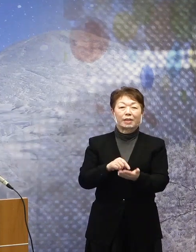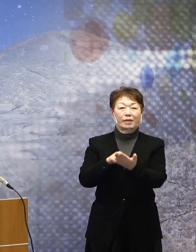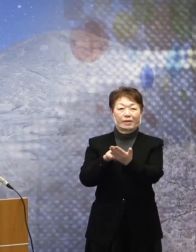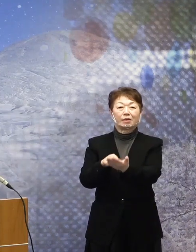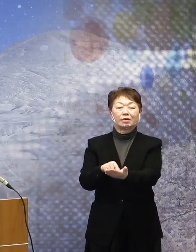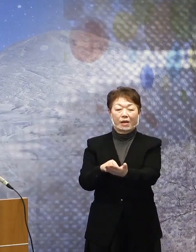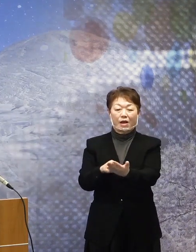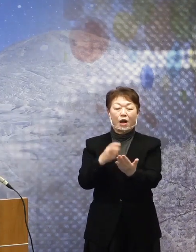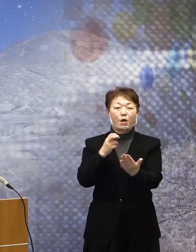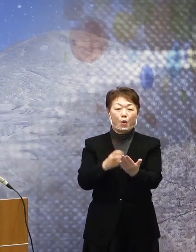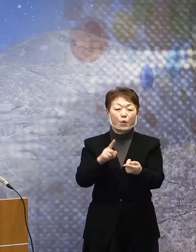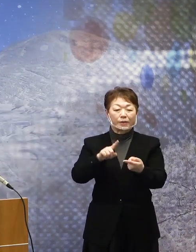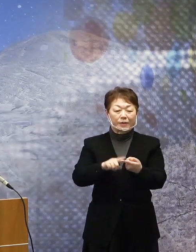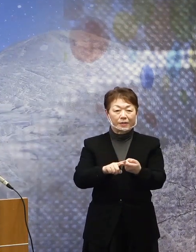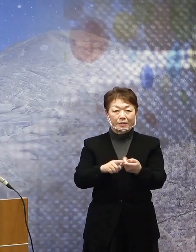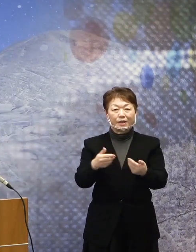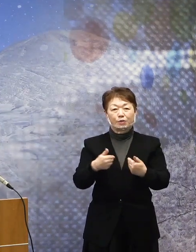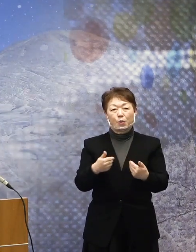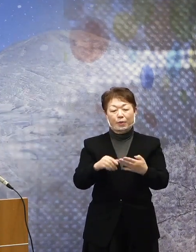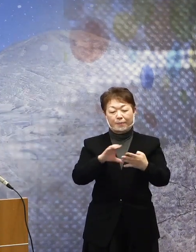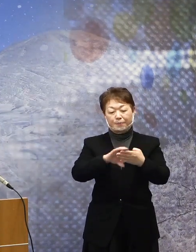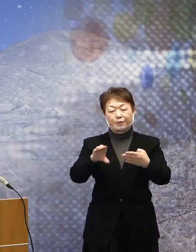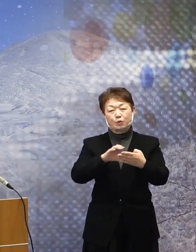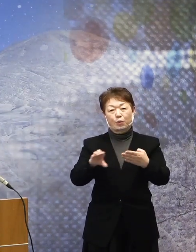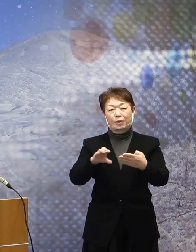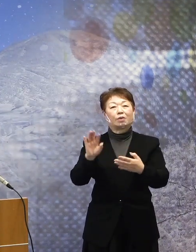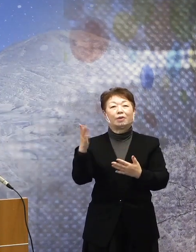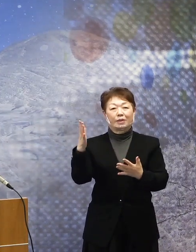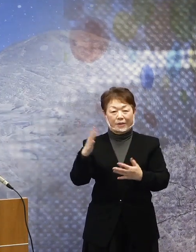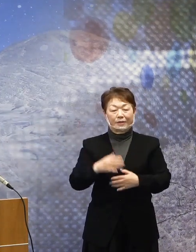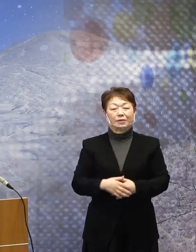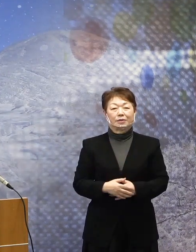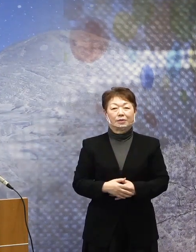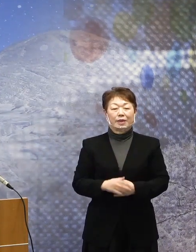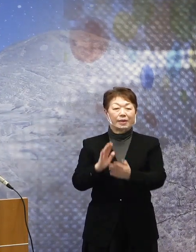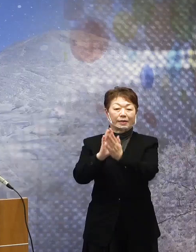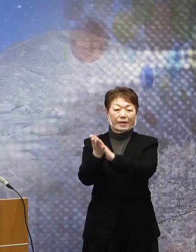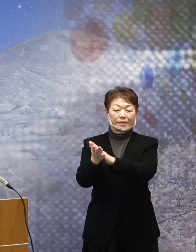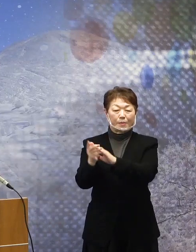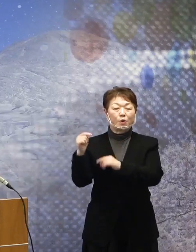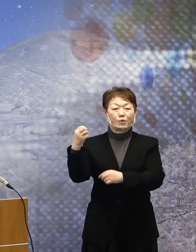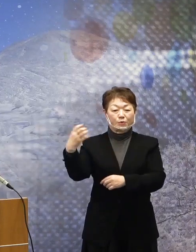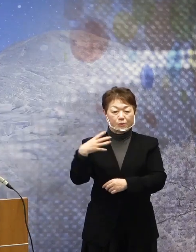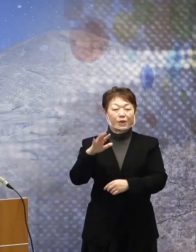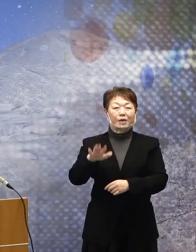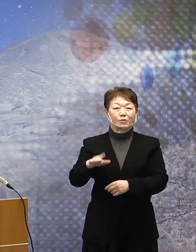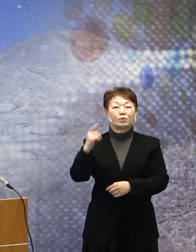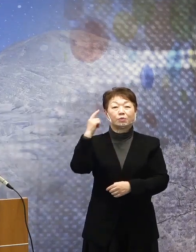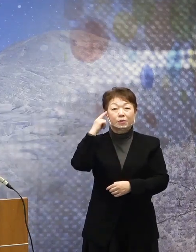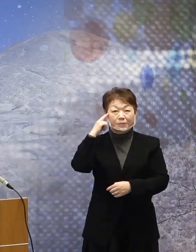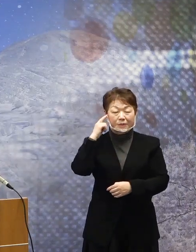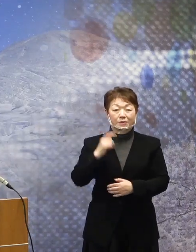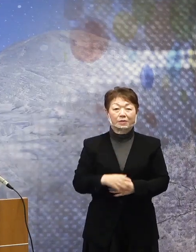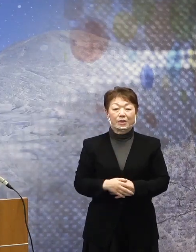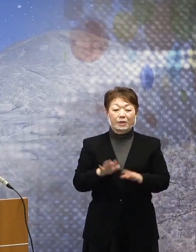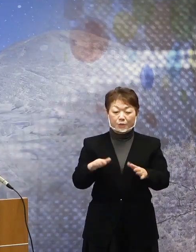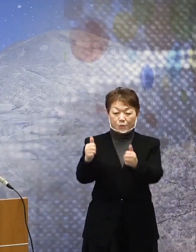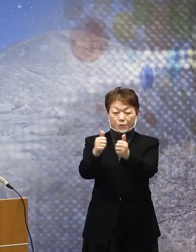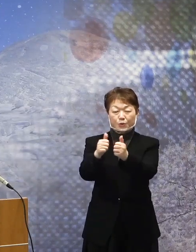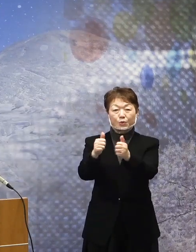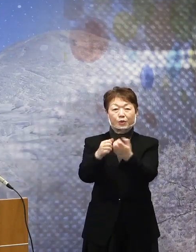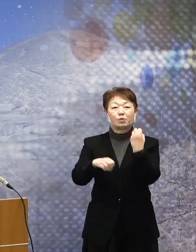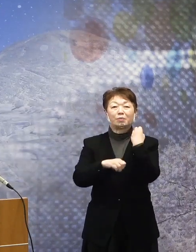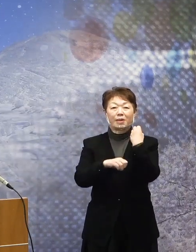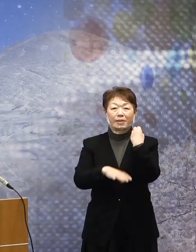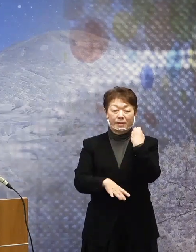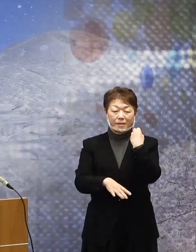な 法的要件になっていません。ですから県としても発動されることはあると思いますし、今回の協議を踏まえて